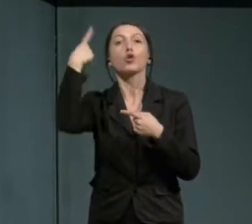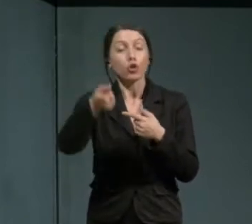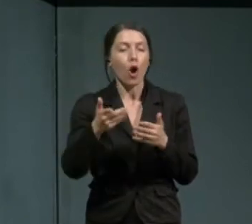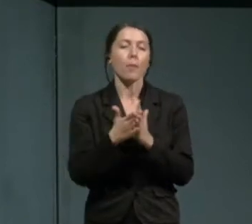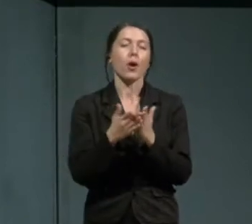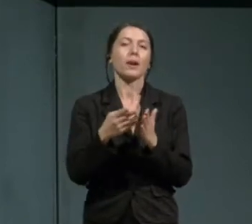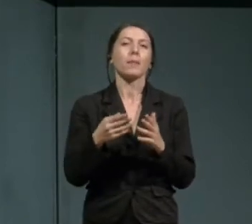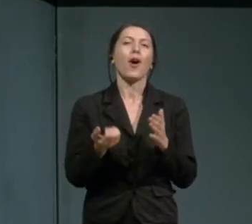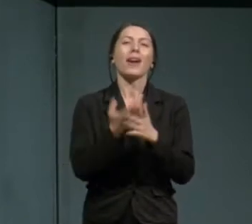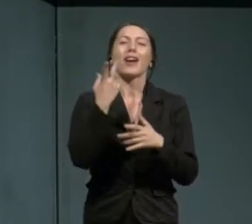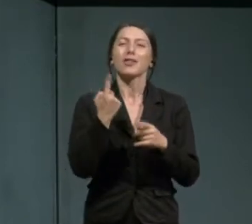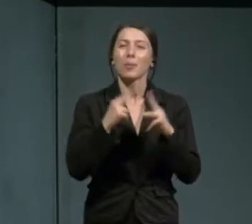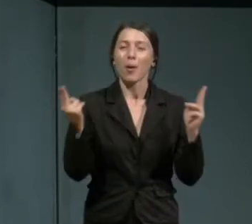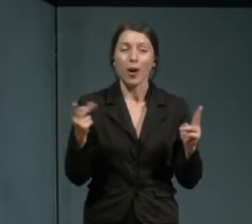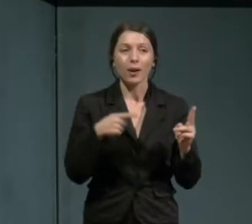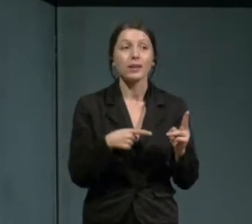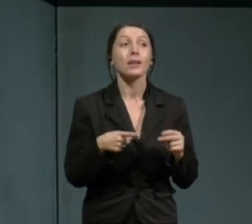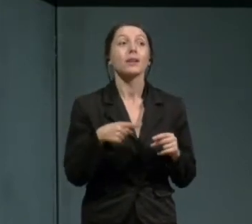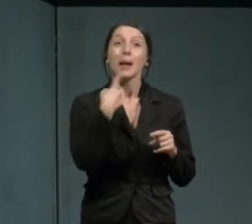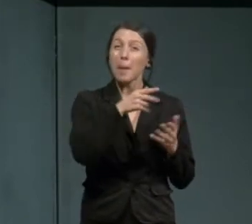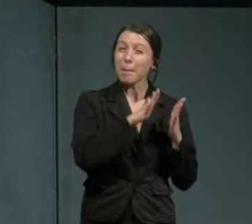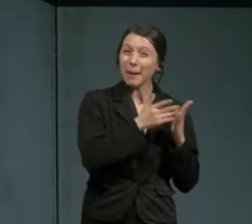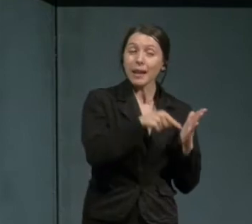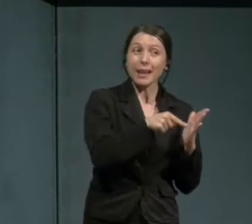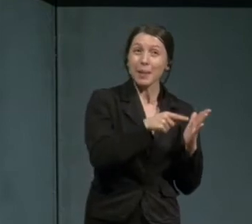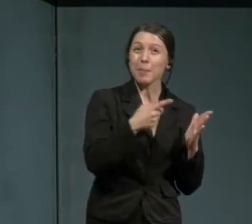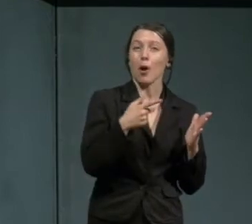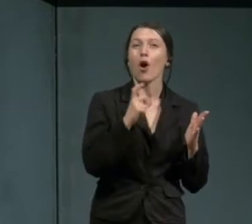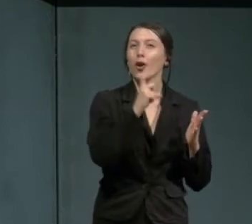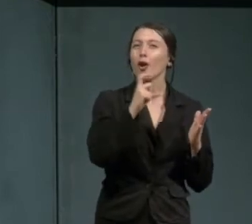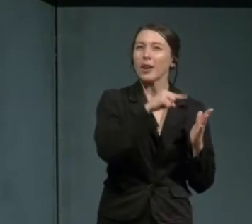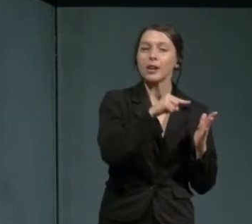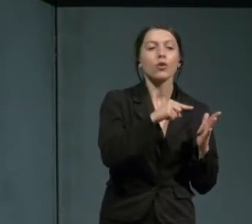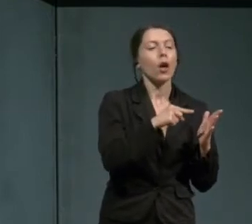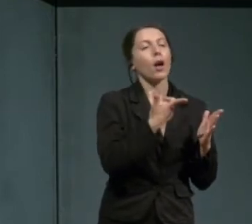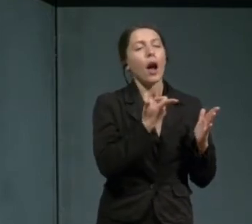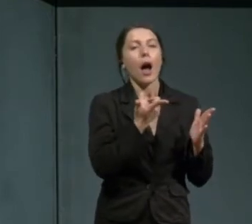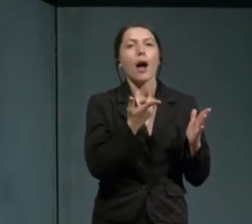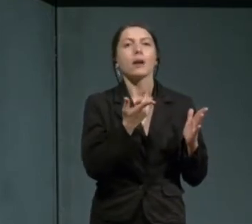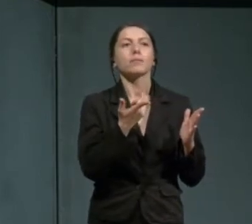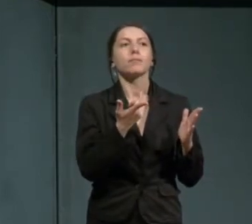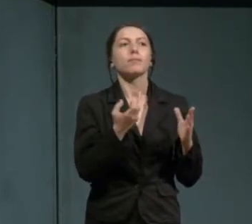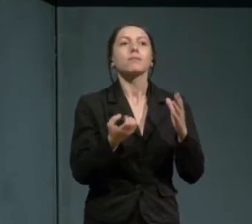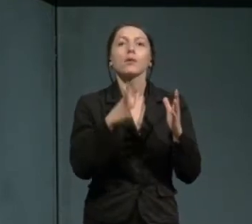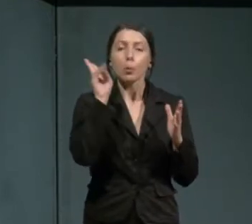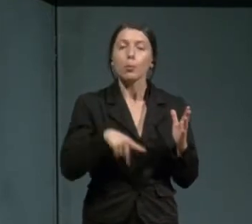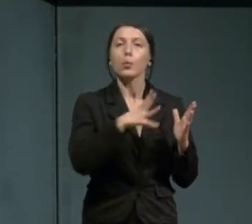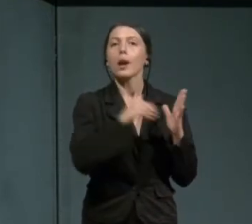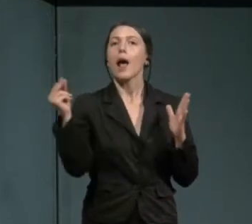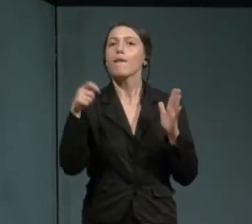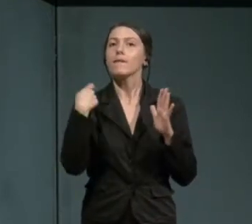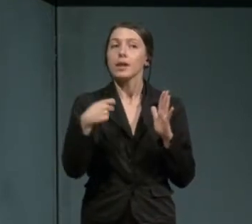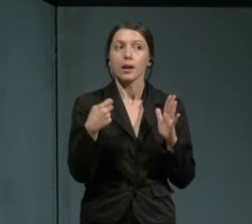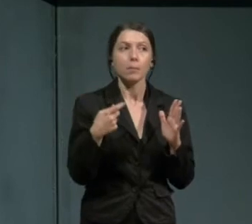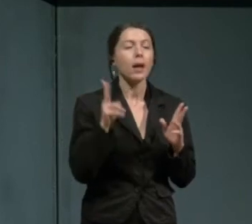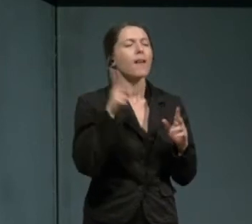anche tratto un film di domenica dove era ed è un romanzo per andare veloci diverso in